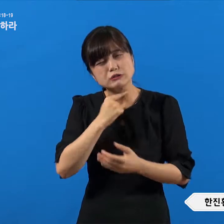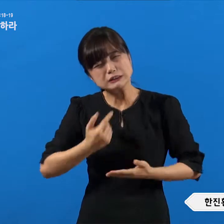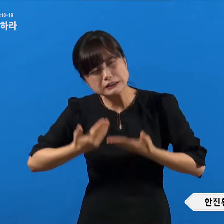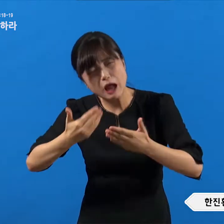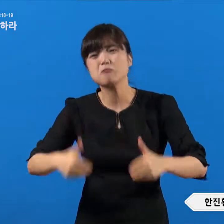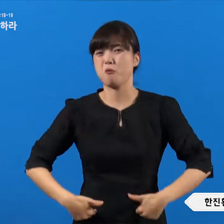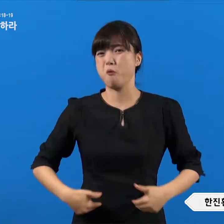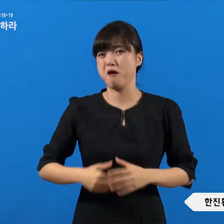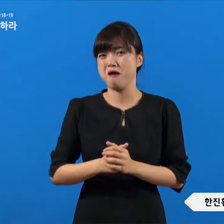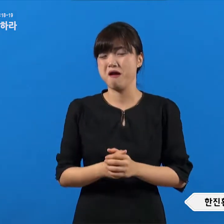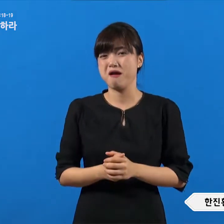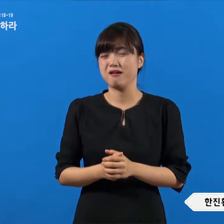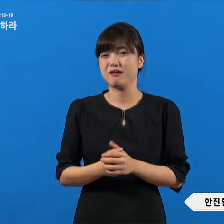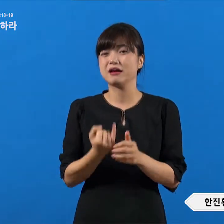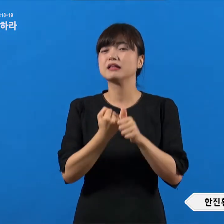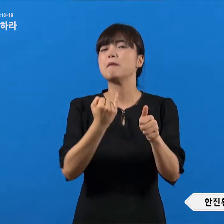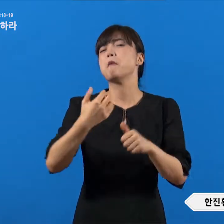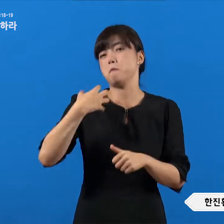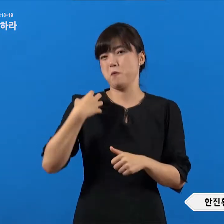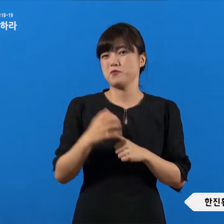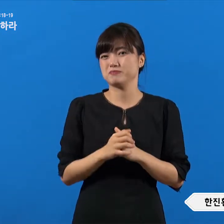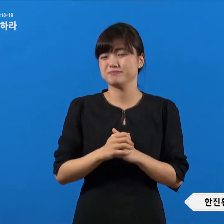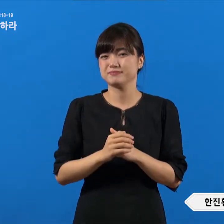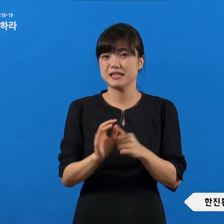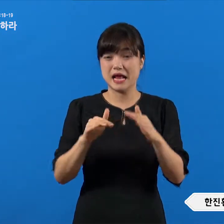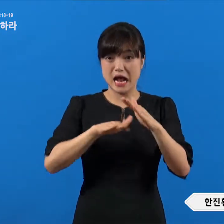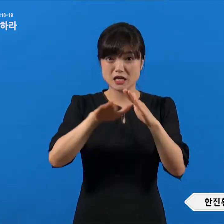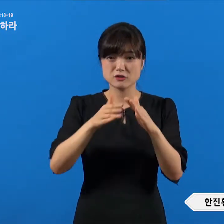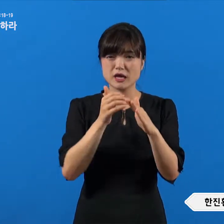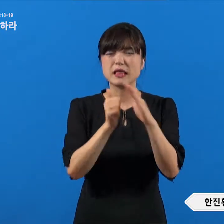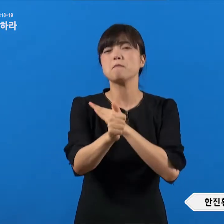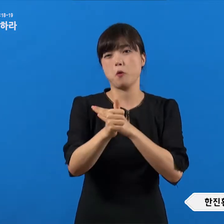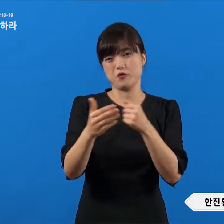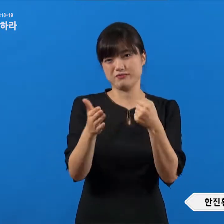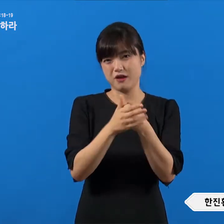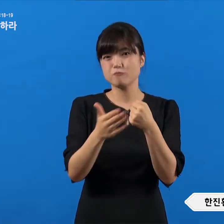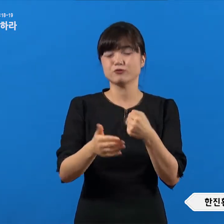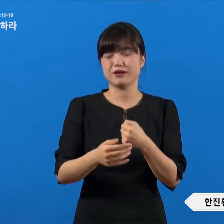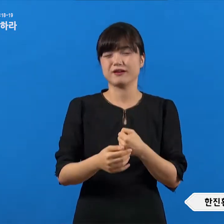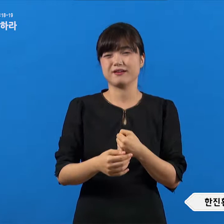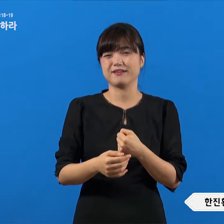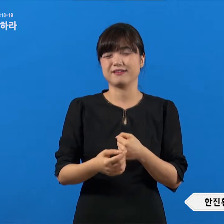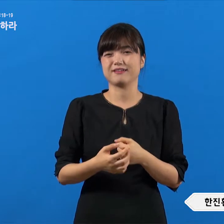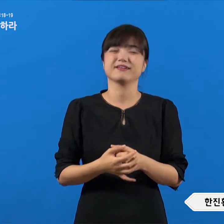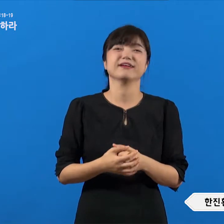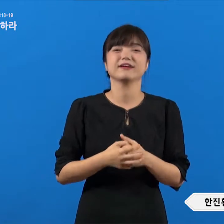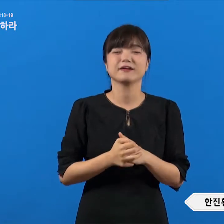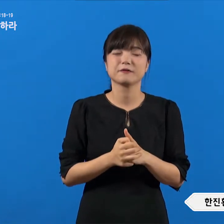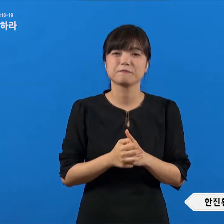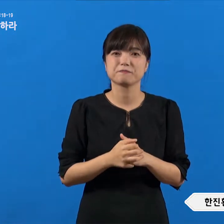것은 남편이 해야 될 몫입니다. 가정의 머리이기 때문에 그렇습니다.